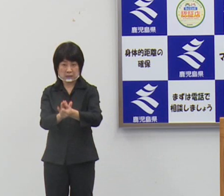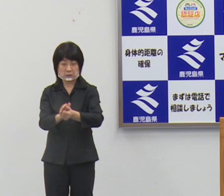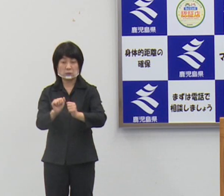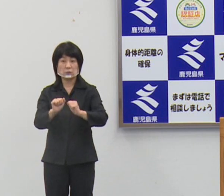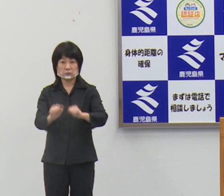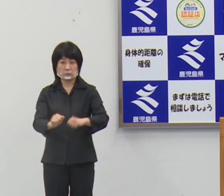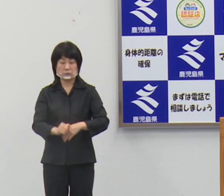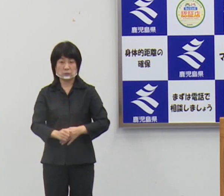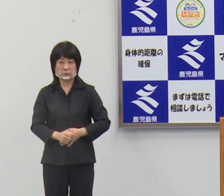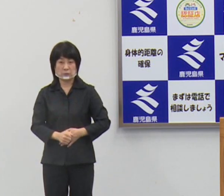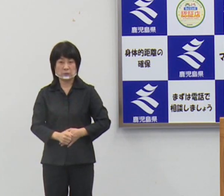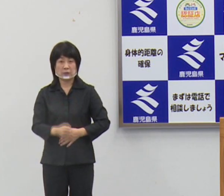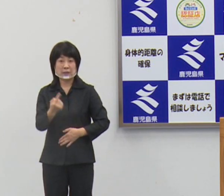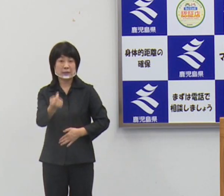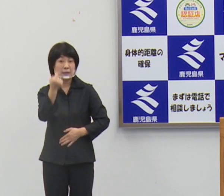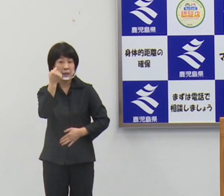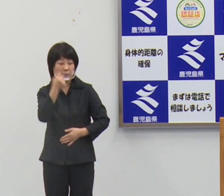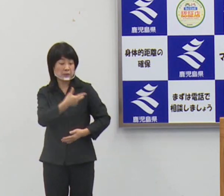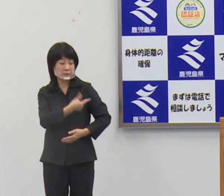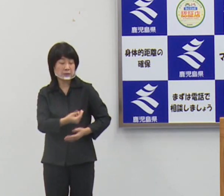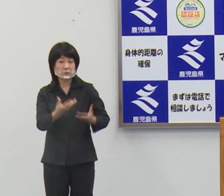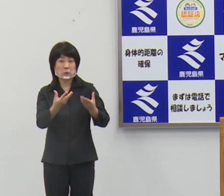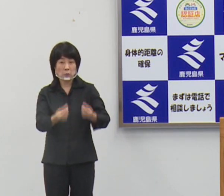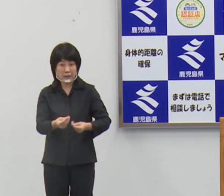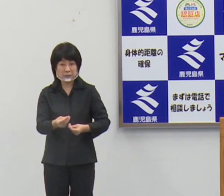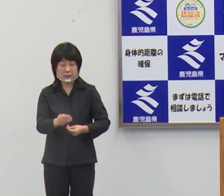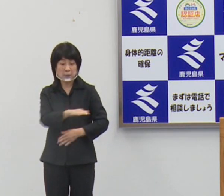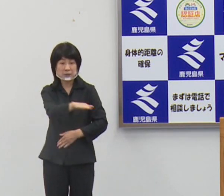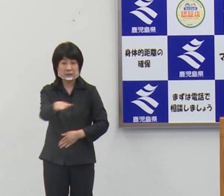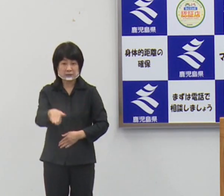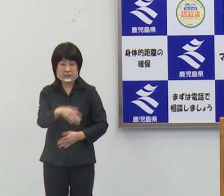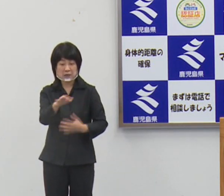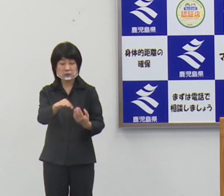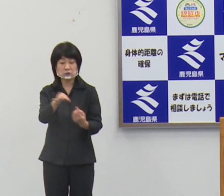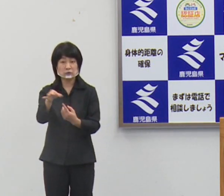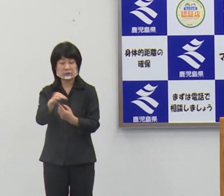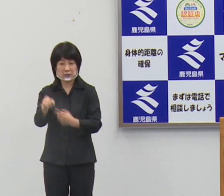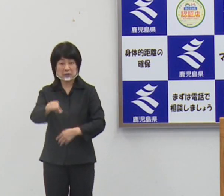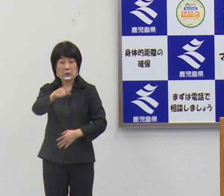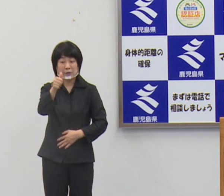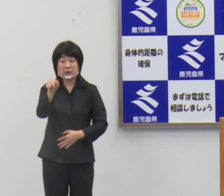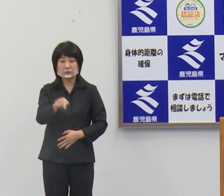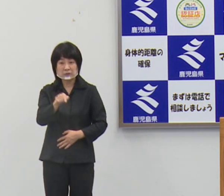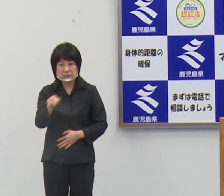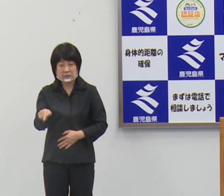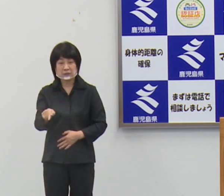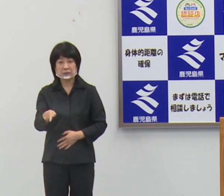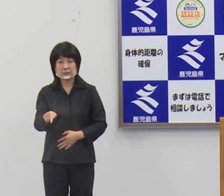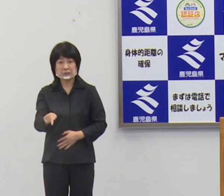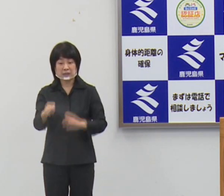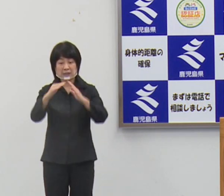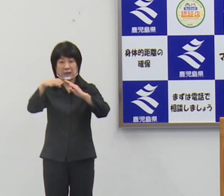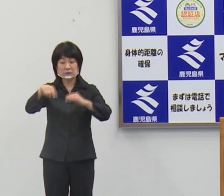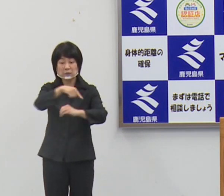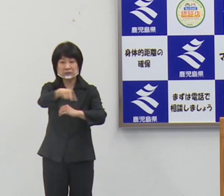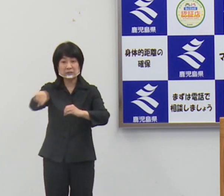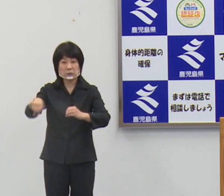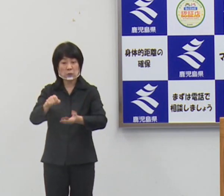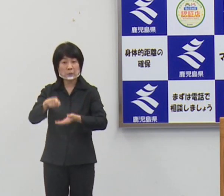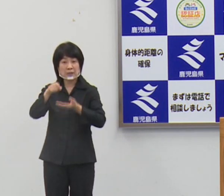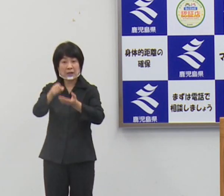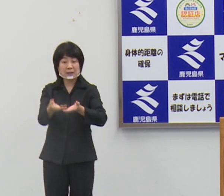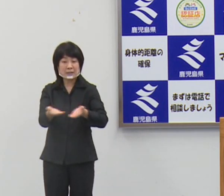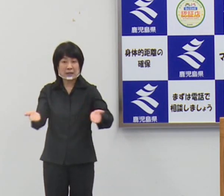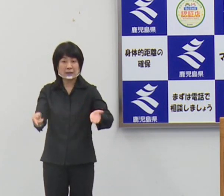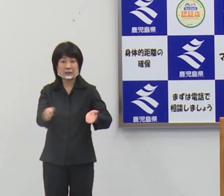ように1回目の接種を終えた方に対して抽選で500名に会場周辺のお土産